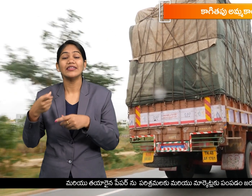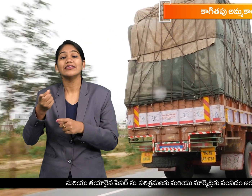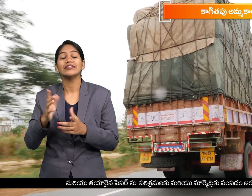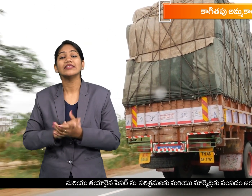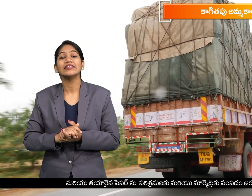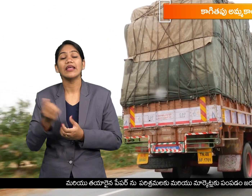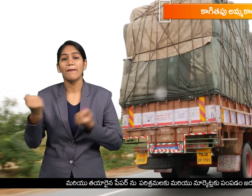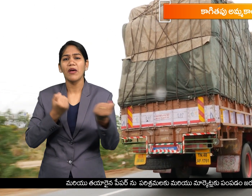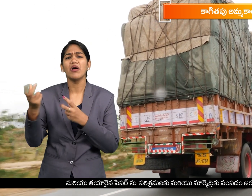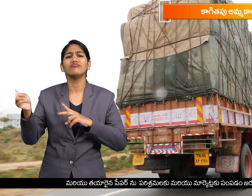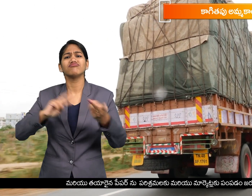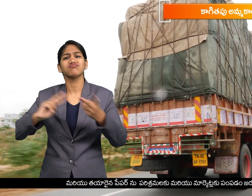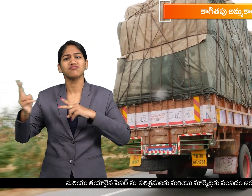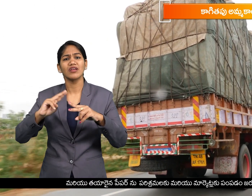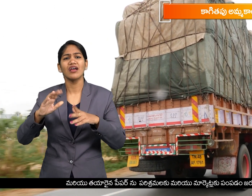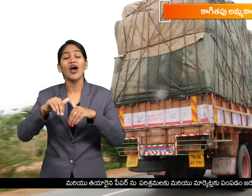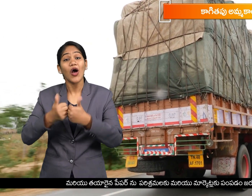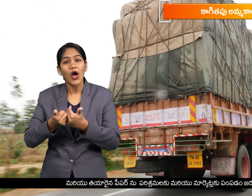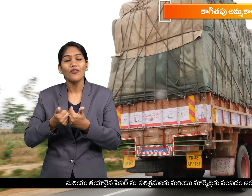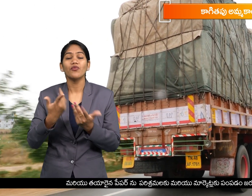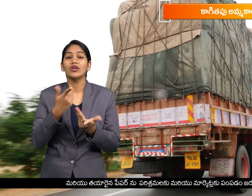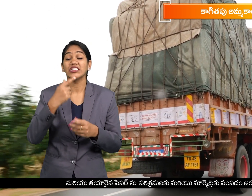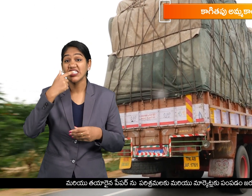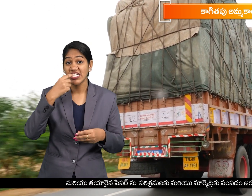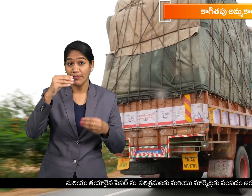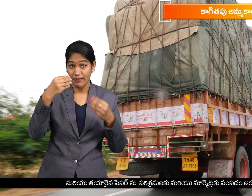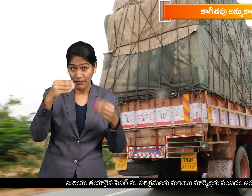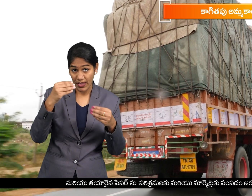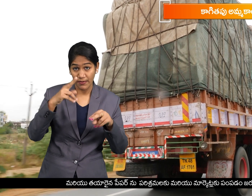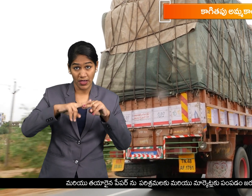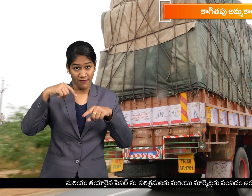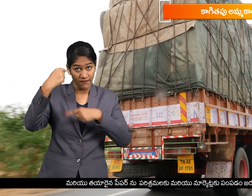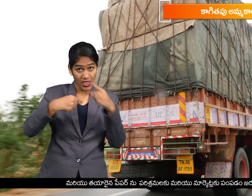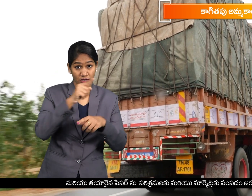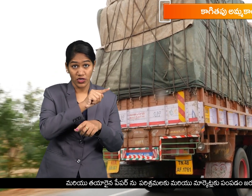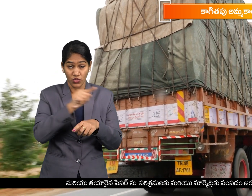మరియు తయారైన పేపర్ను పరిశ్రమలకు మరియు మార్కెట్లకు పంపడం జరుగుతుంది.